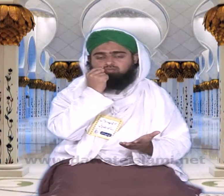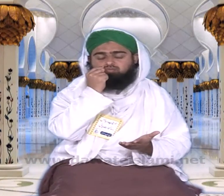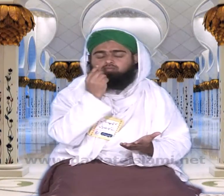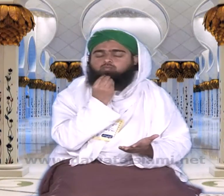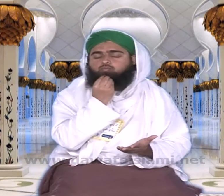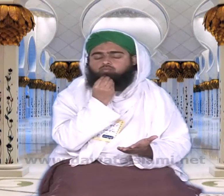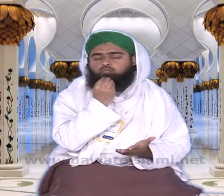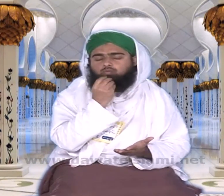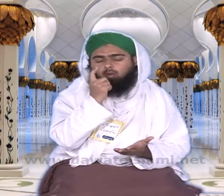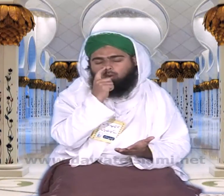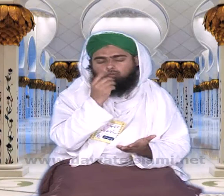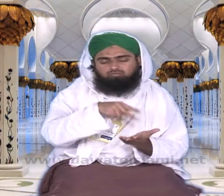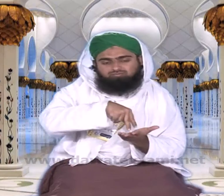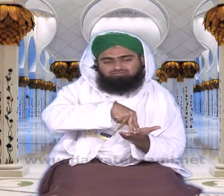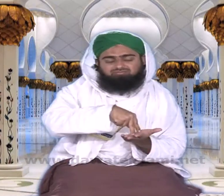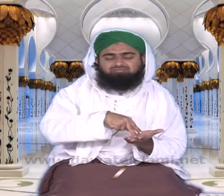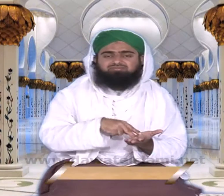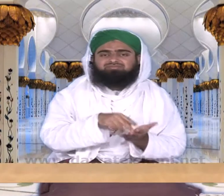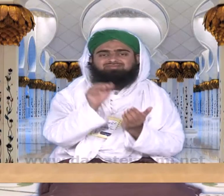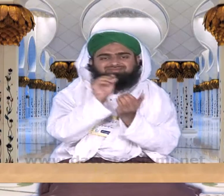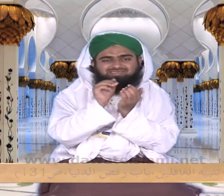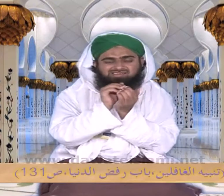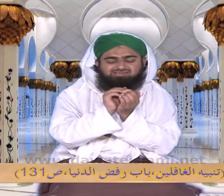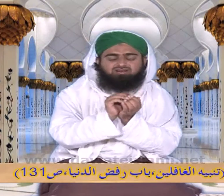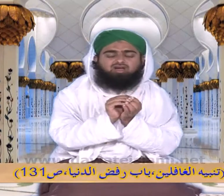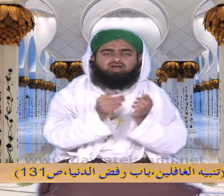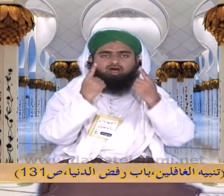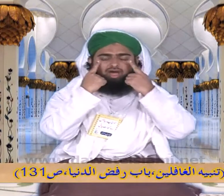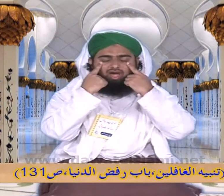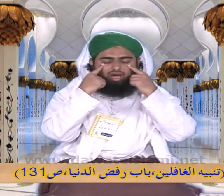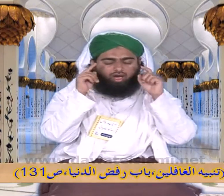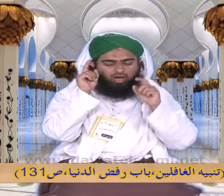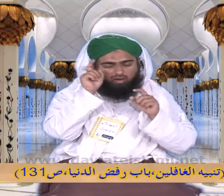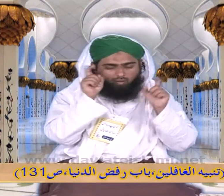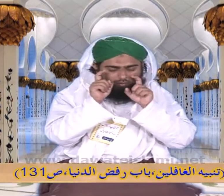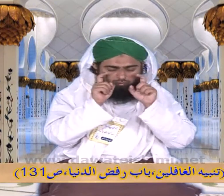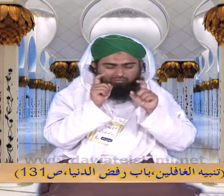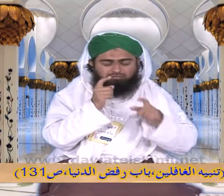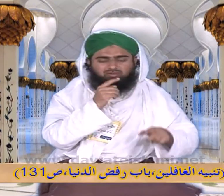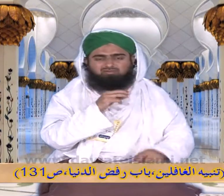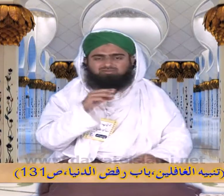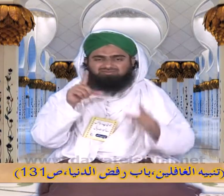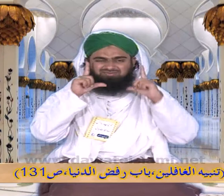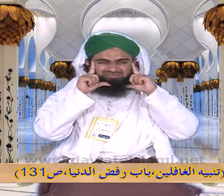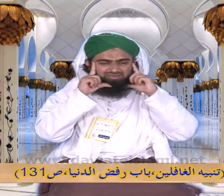خوسن اس کے آگے کے داد نکلے ہوئے ہوں گے کریہا صورت نیلی کہری آنکھیں